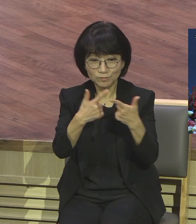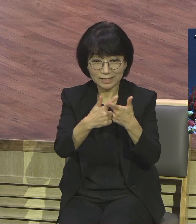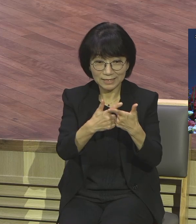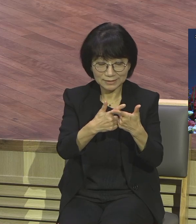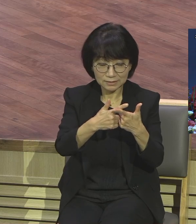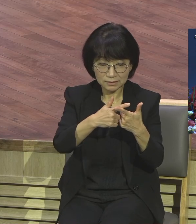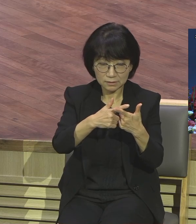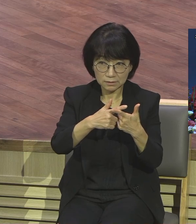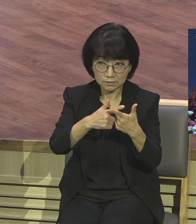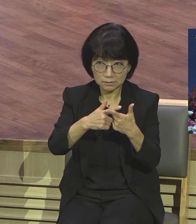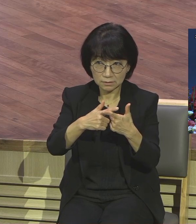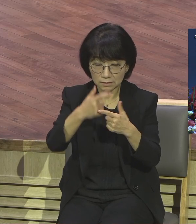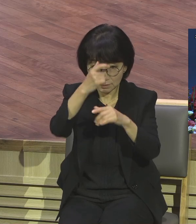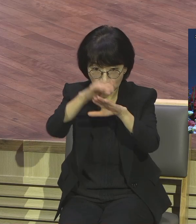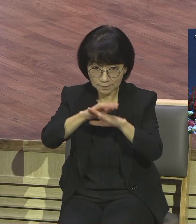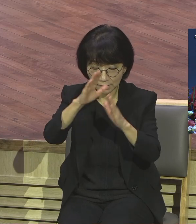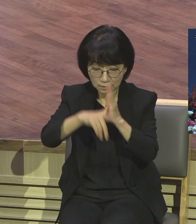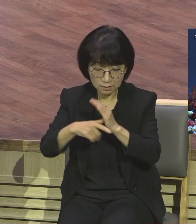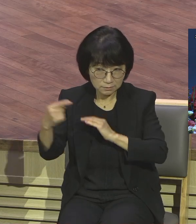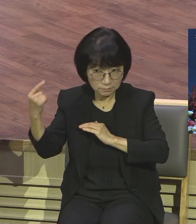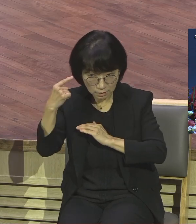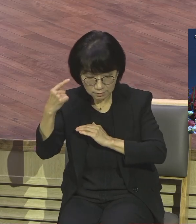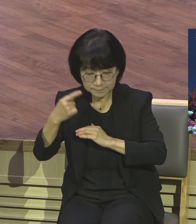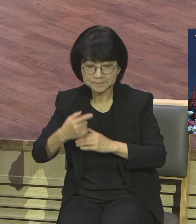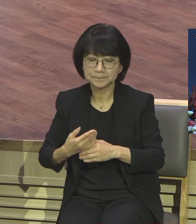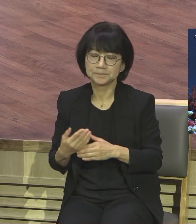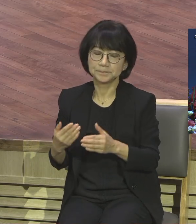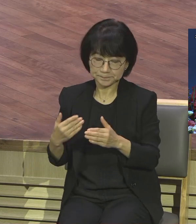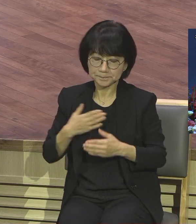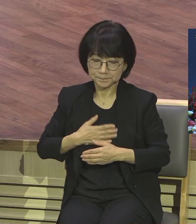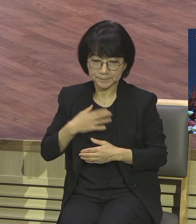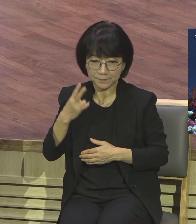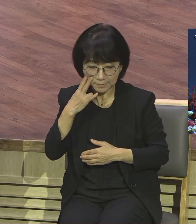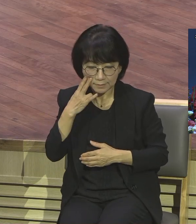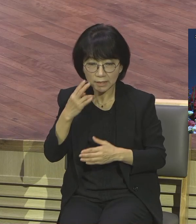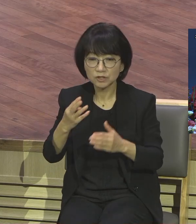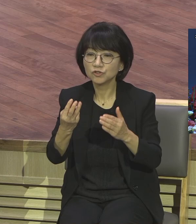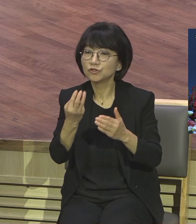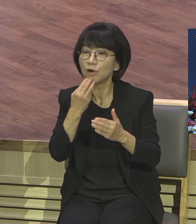갔는데 다음 달이 이달 생활 관심 없어요.